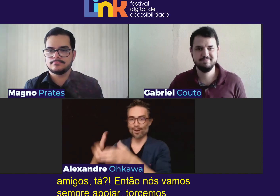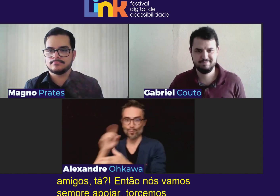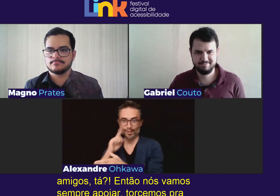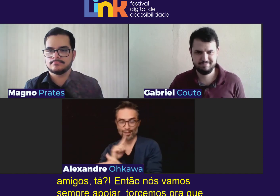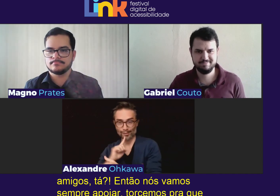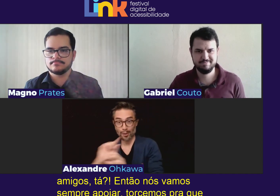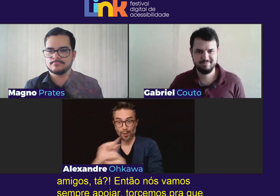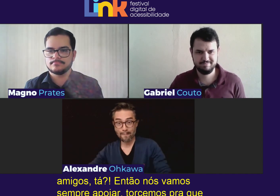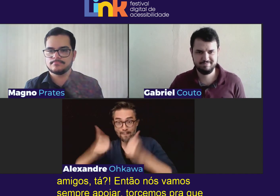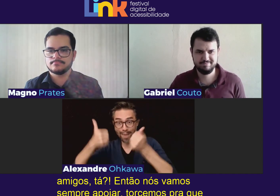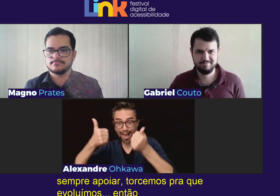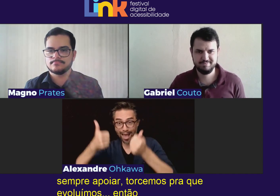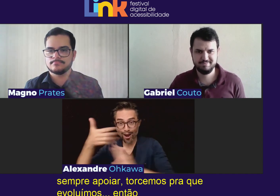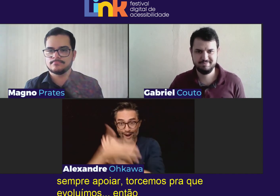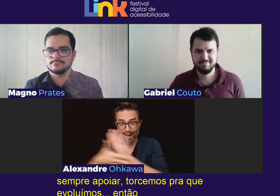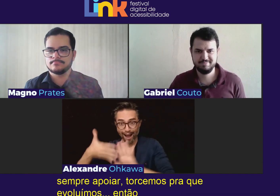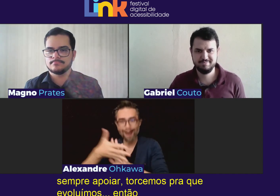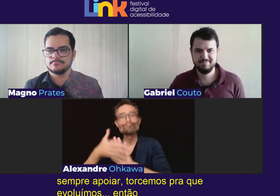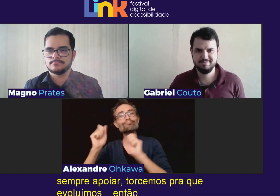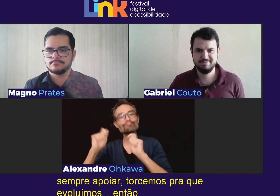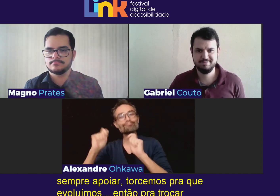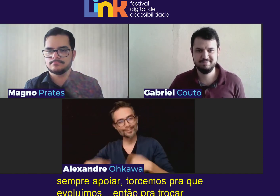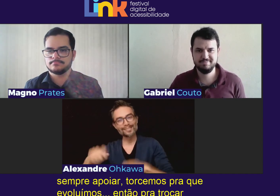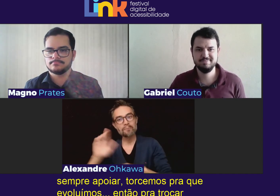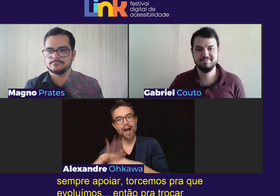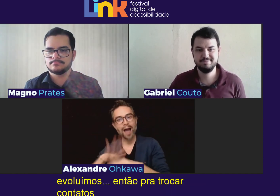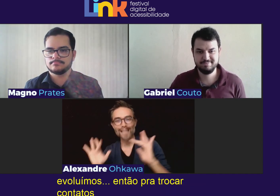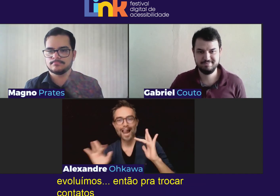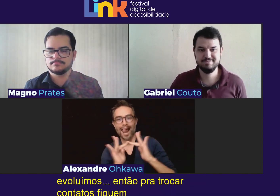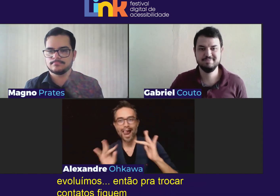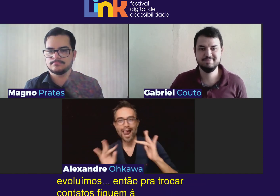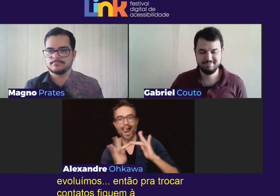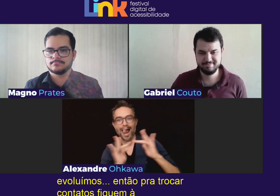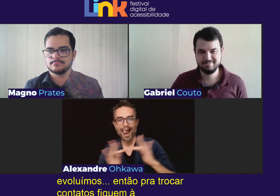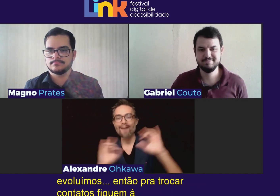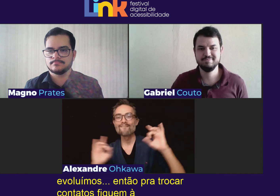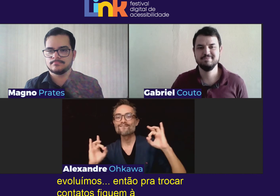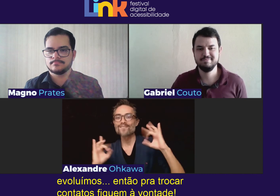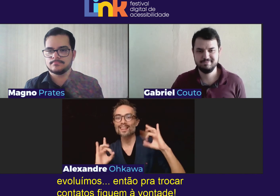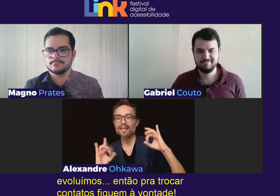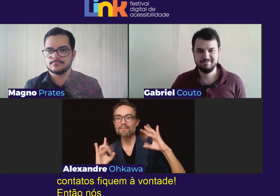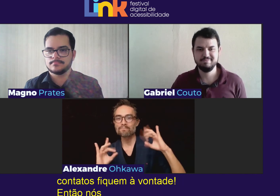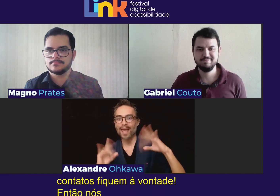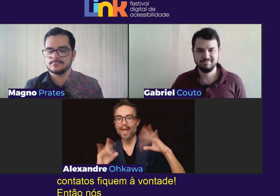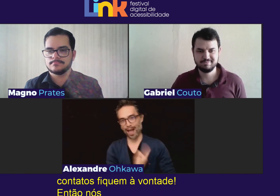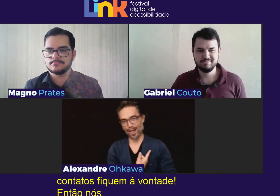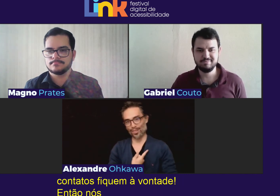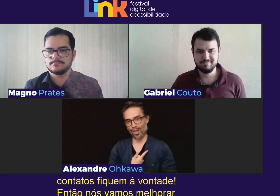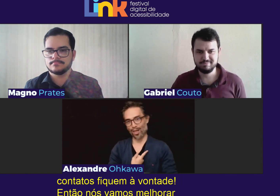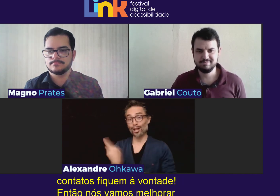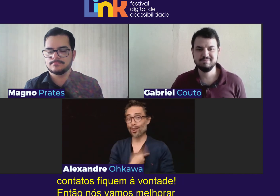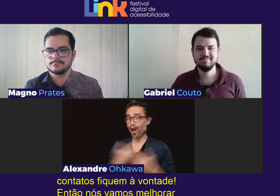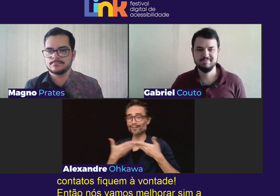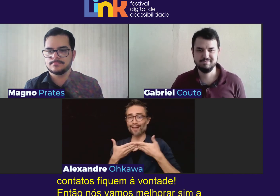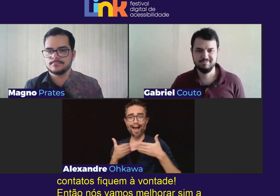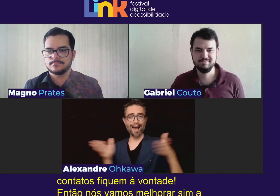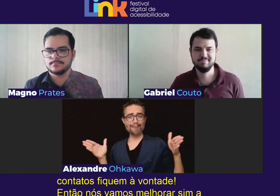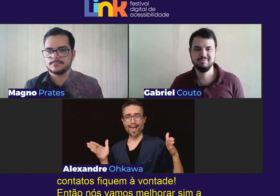à vontade. Então, nós vamos, né, melhorar sim a sinalização. Temos bastante